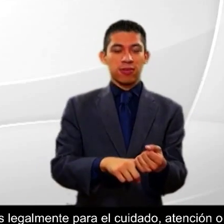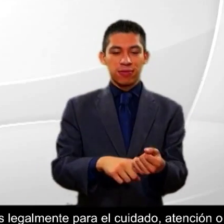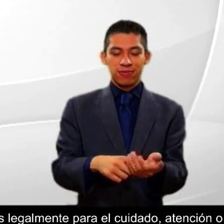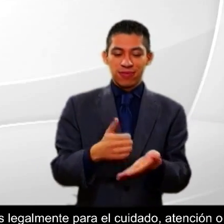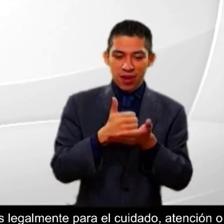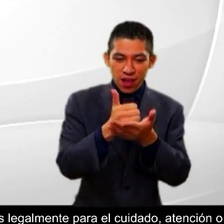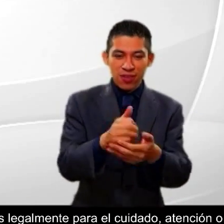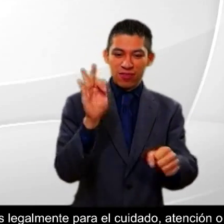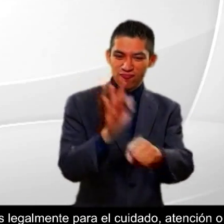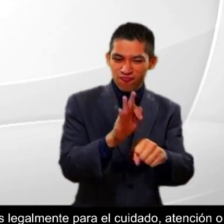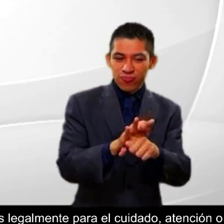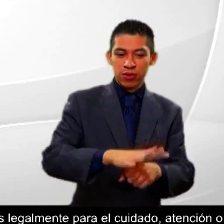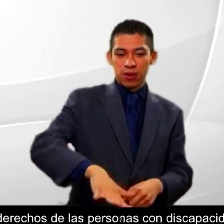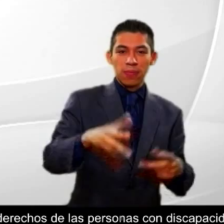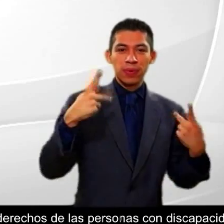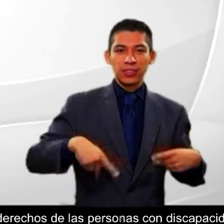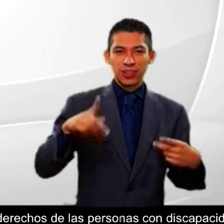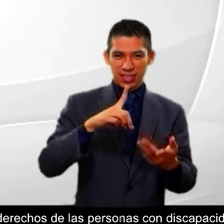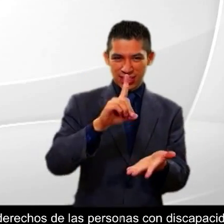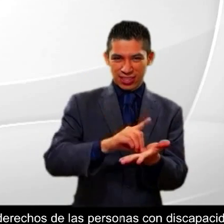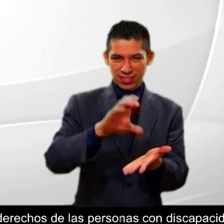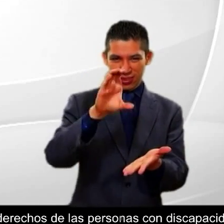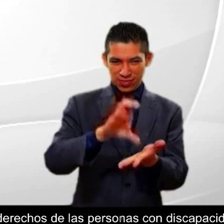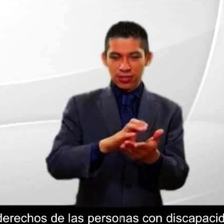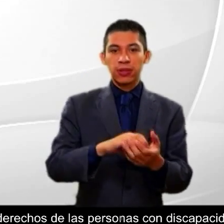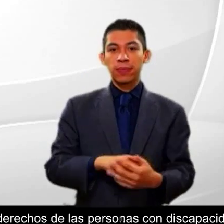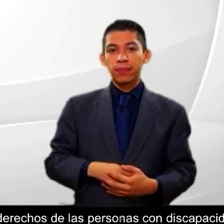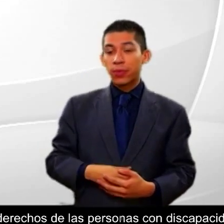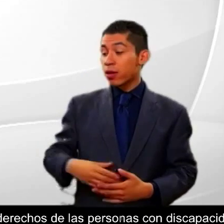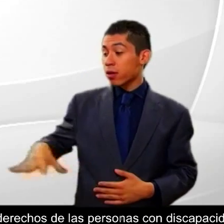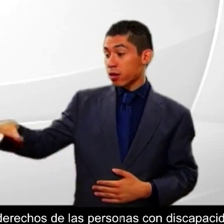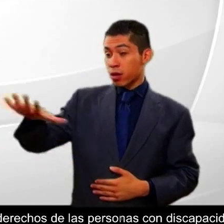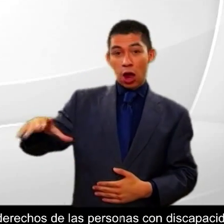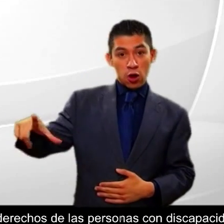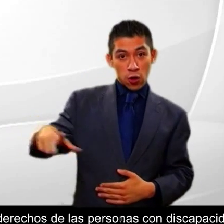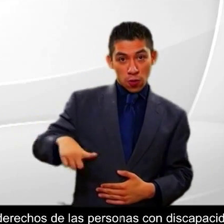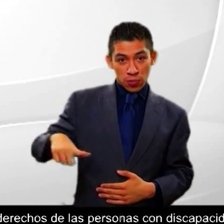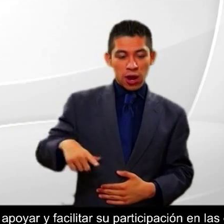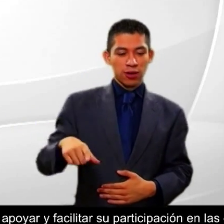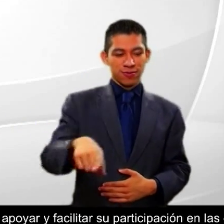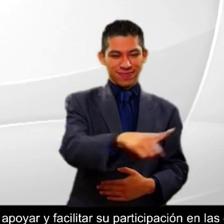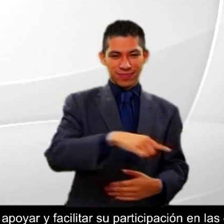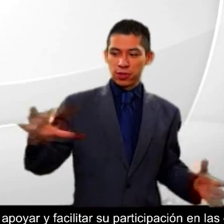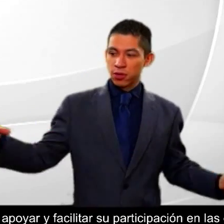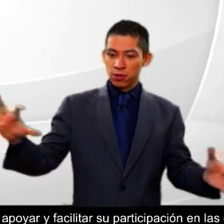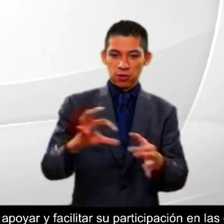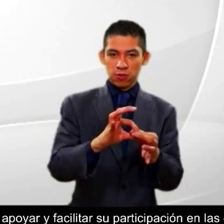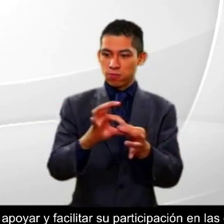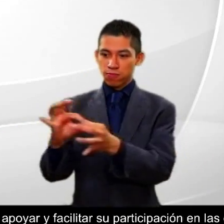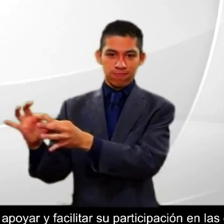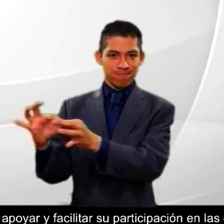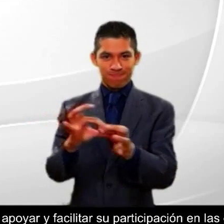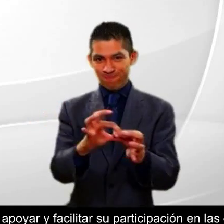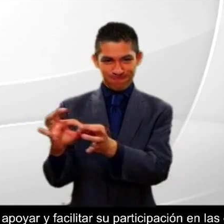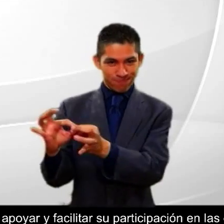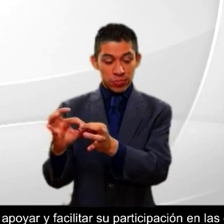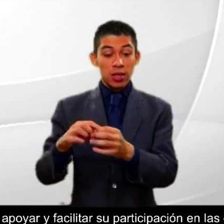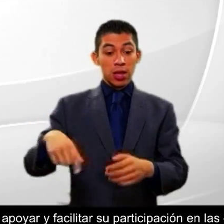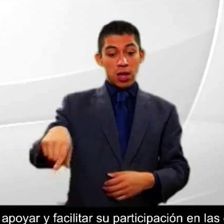atención o salvaguarda De los derechos de las personas con discapacidad O que busquen apoyar y facilitar su participación En las